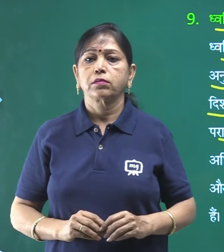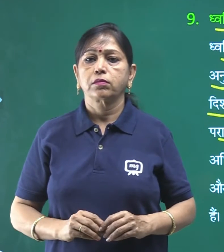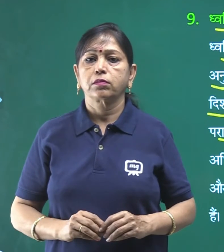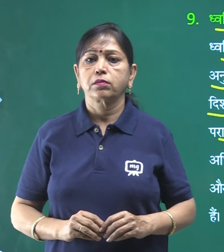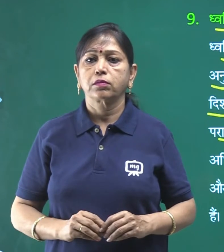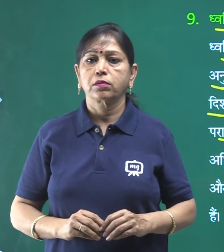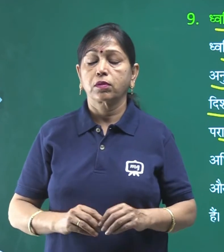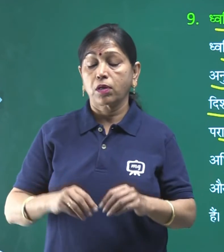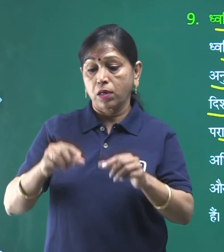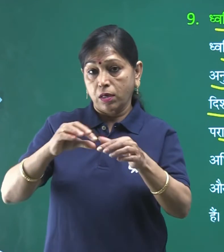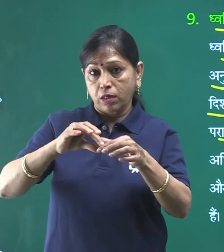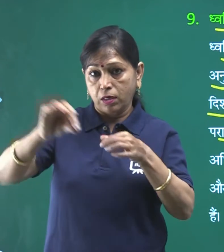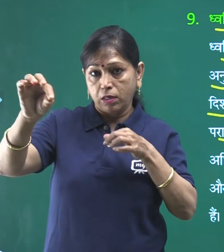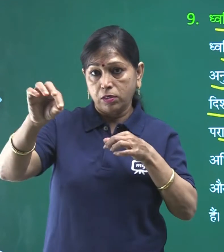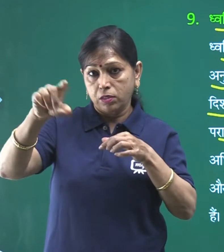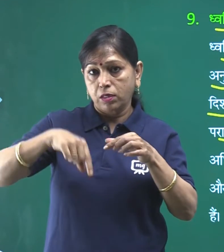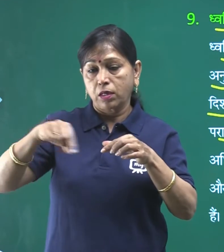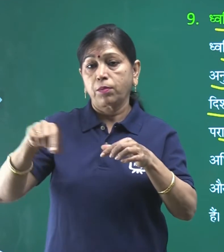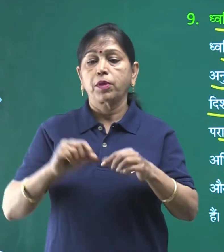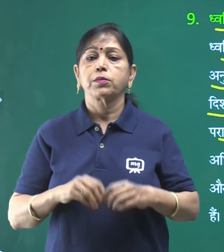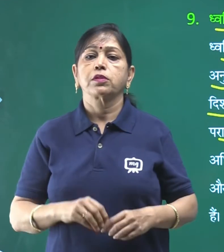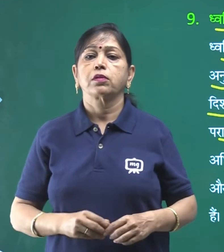खींचे गए अभिलंब से